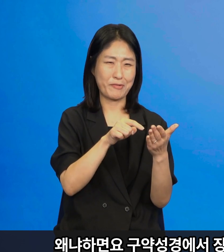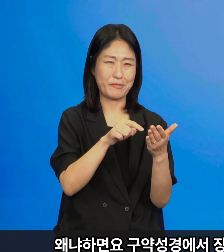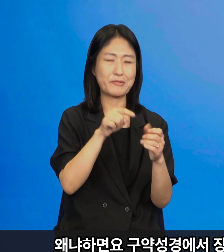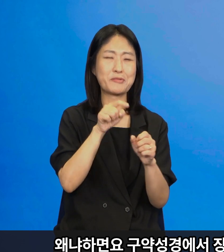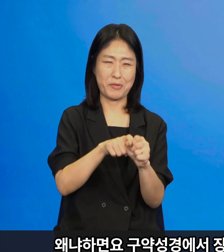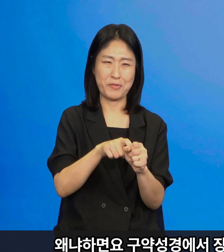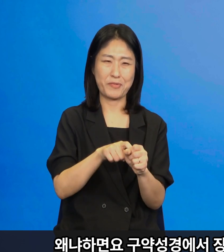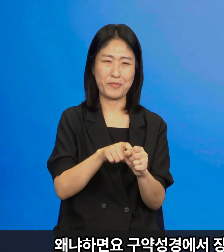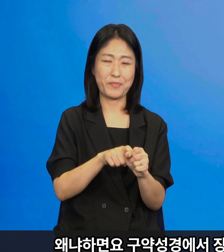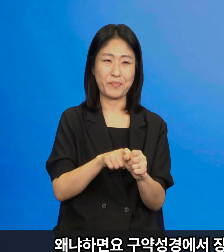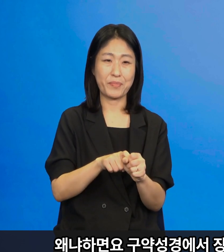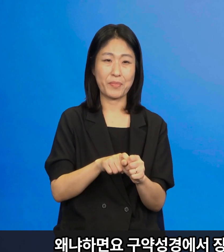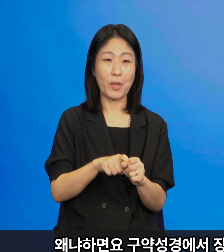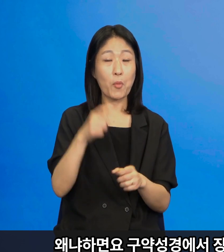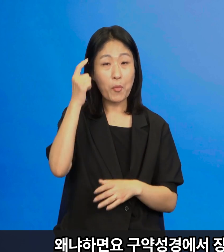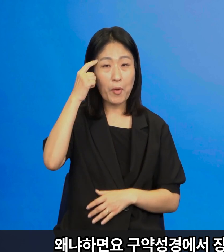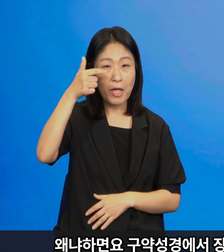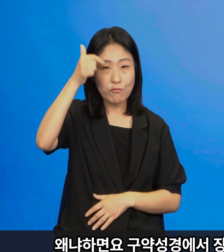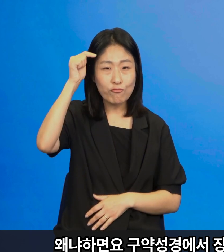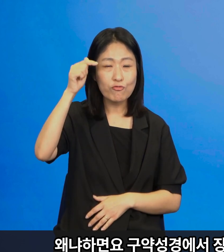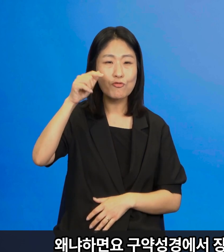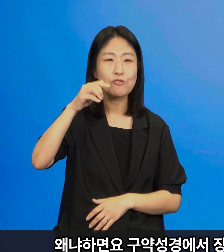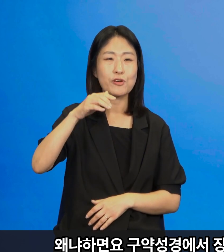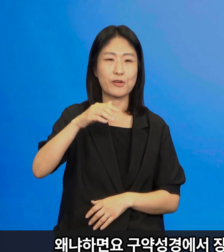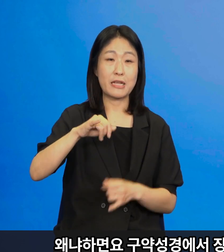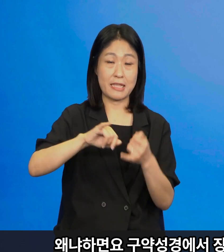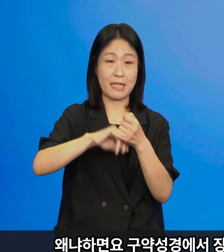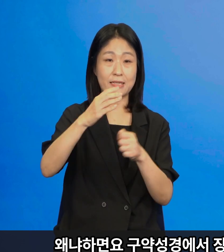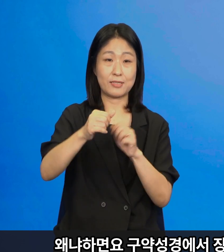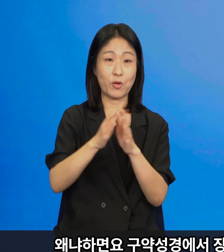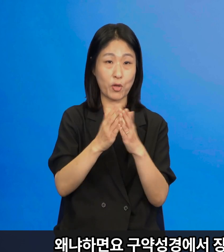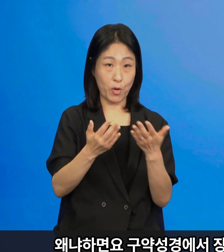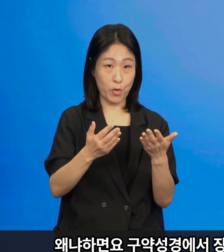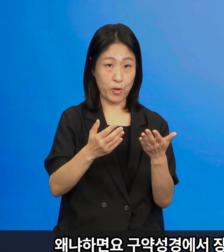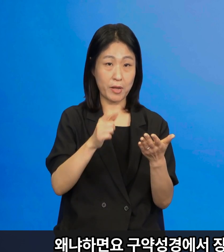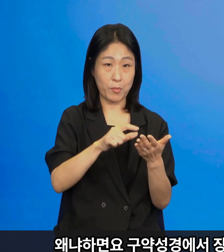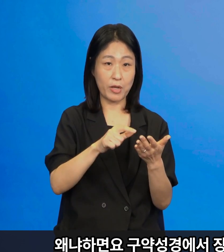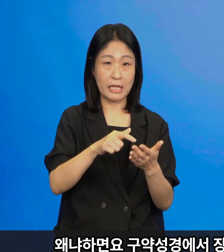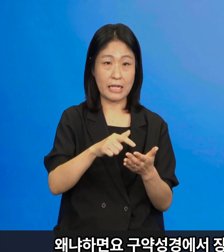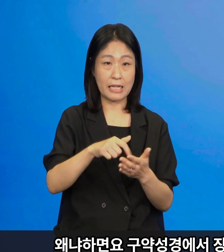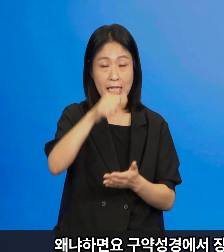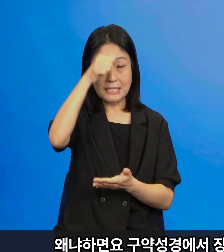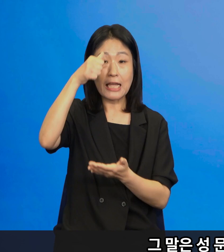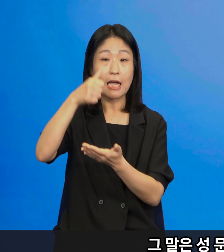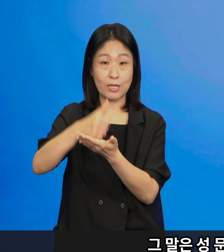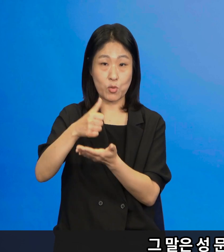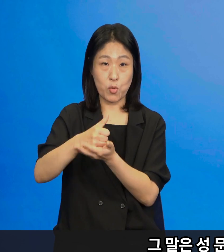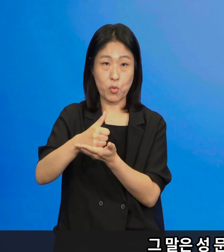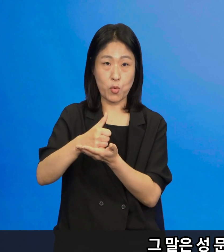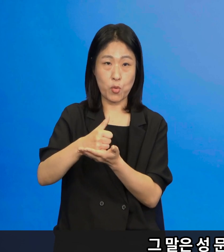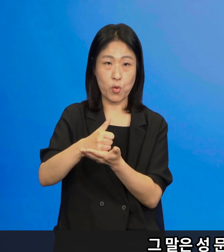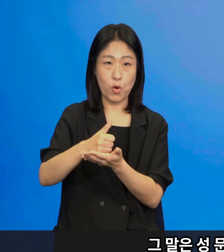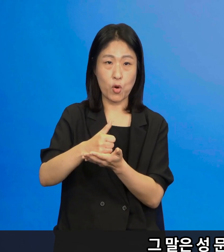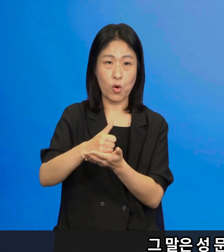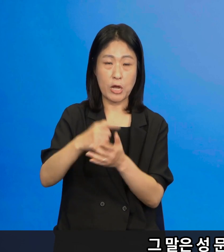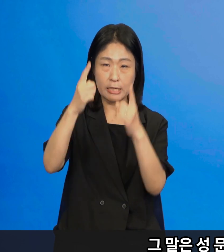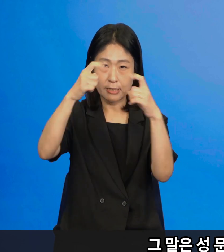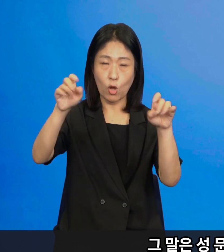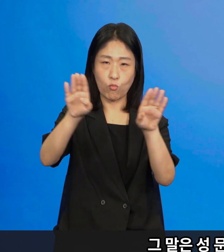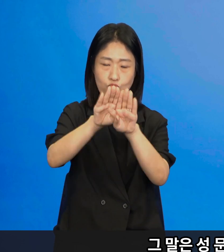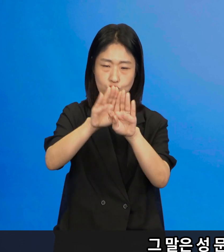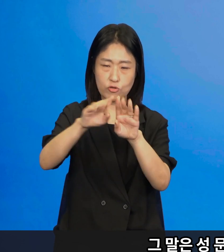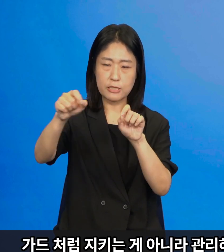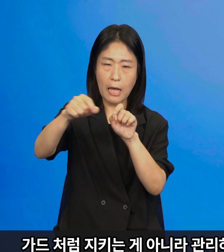왜냐하면요, 구약 성경에서 장로의 위치는요 성문 앞에 있습니다. 그 말은 성문을 지키는